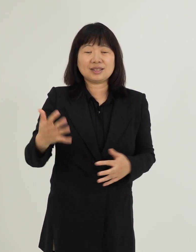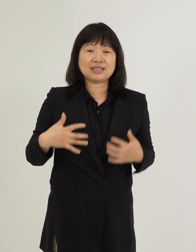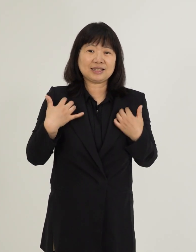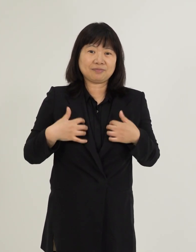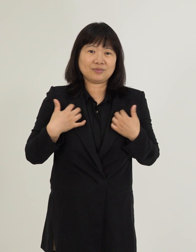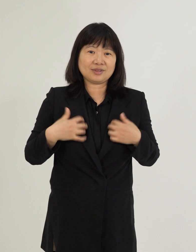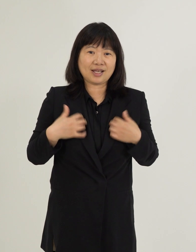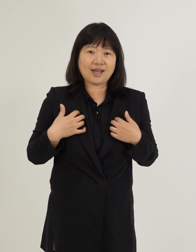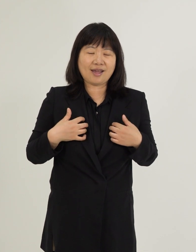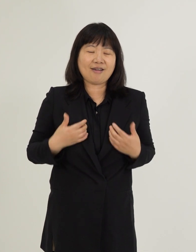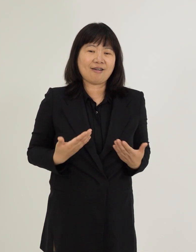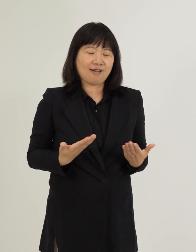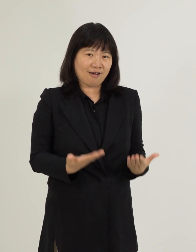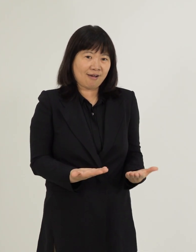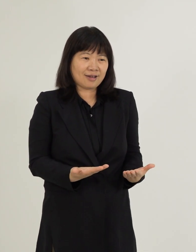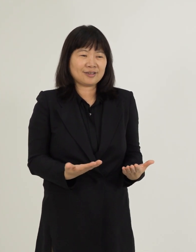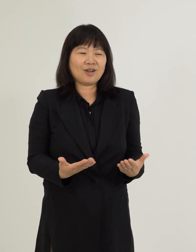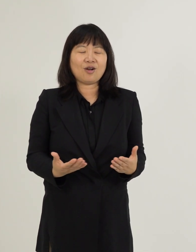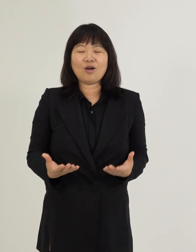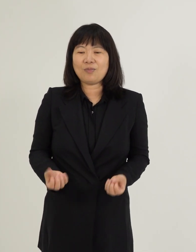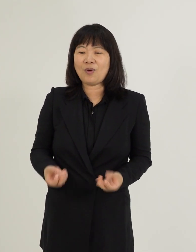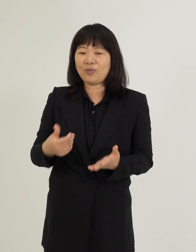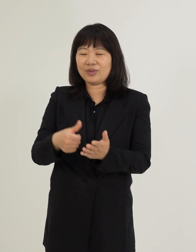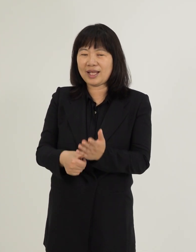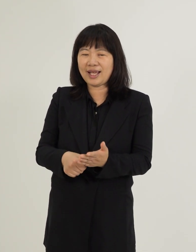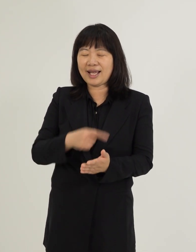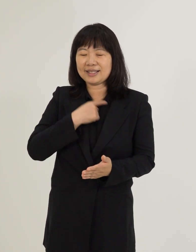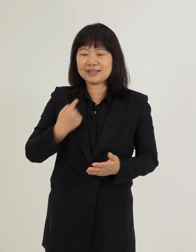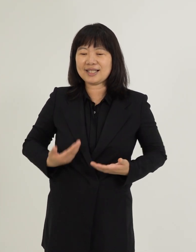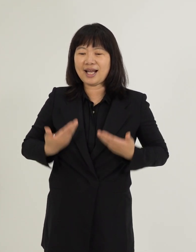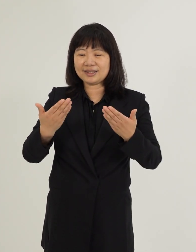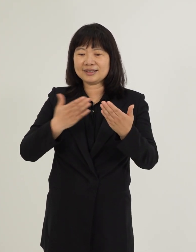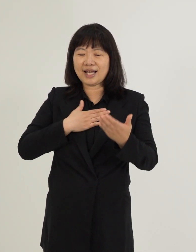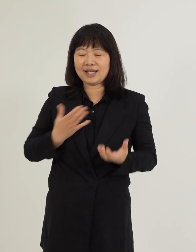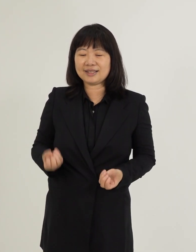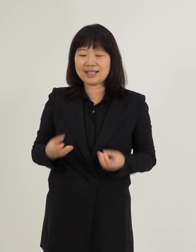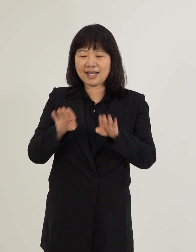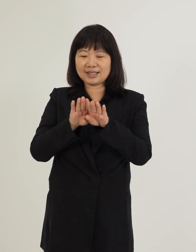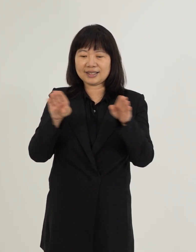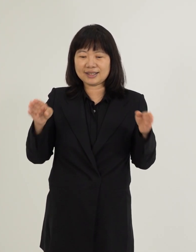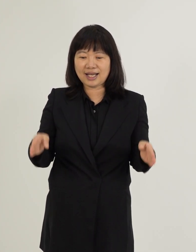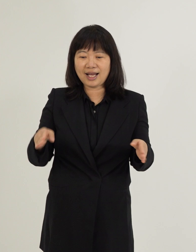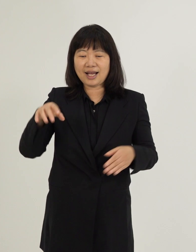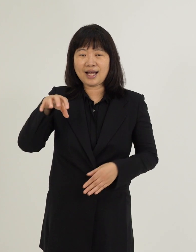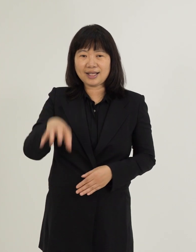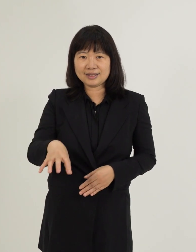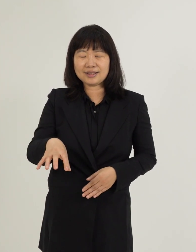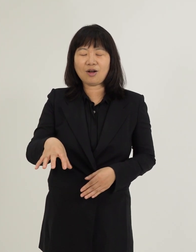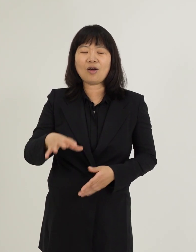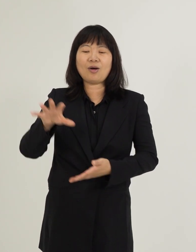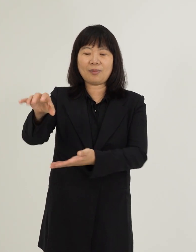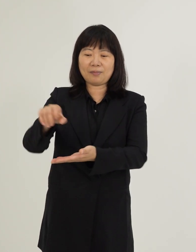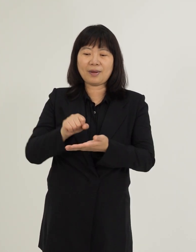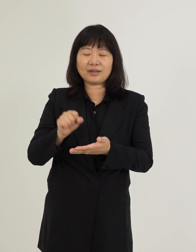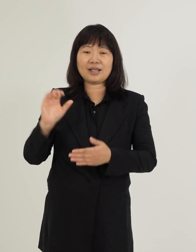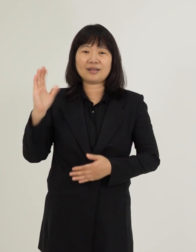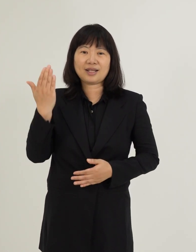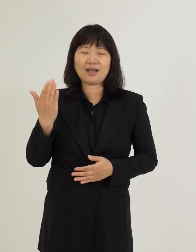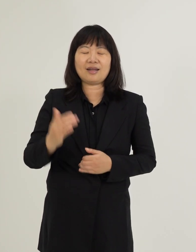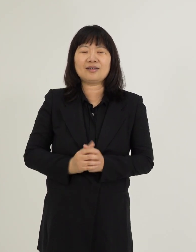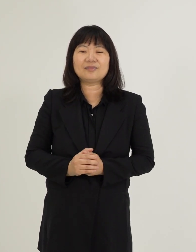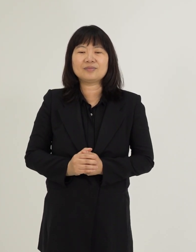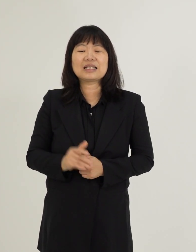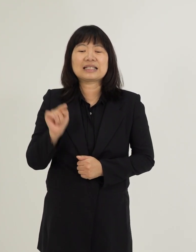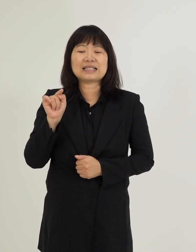기쁘게 할 것이며 그들의 번제와 희생을 나의 제단에서 기꺼이 받게 되리니